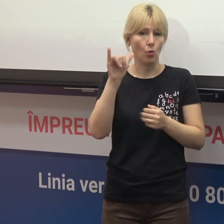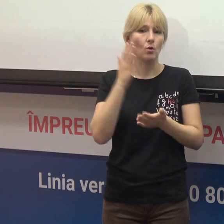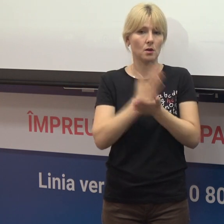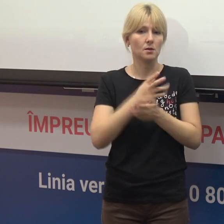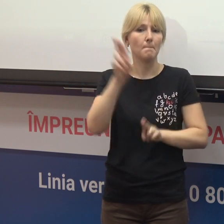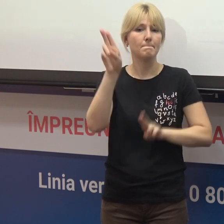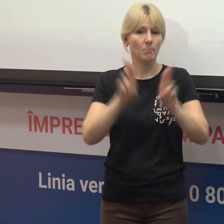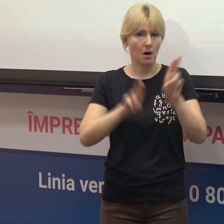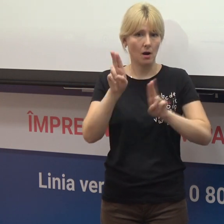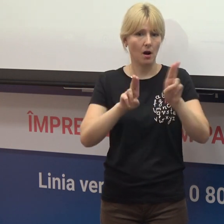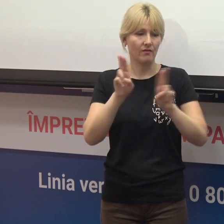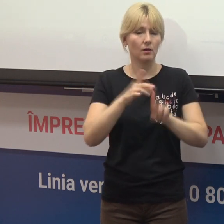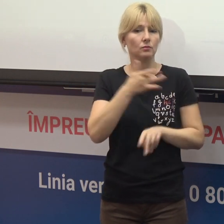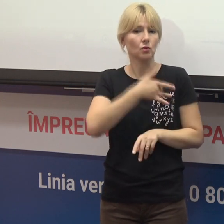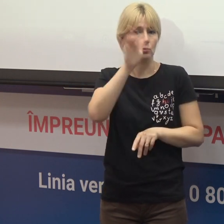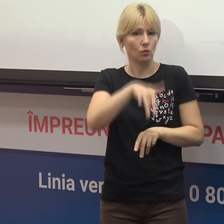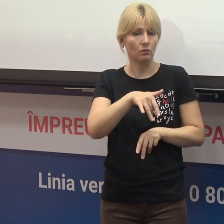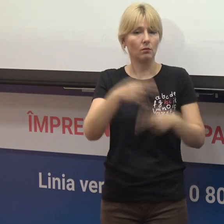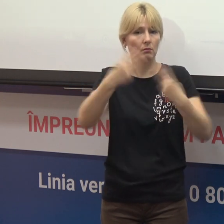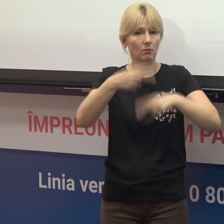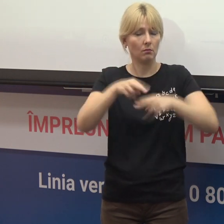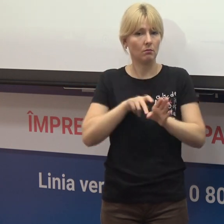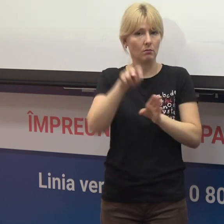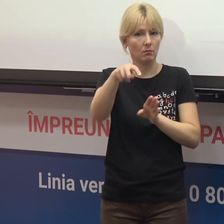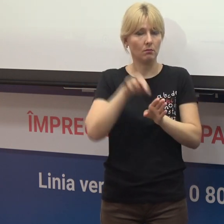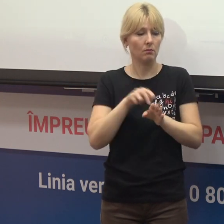de trecerea frontierei de stat.